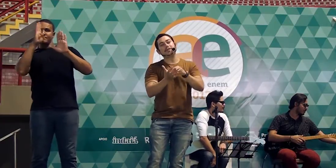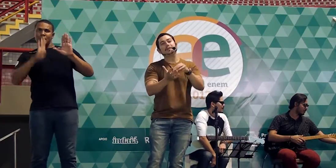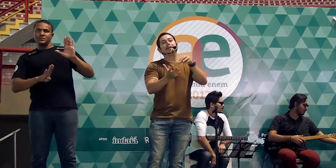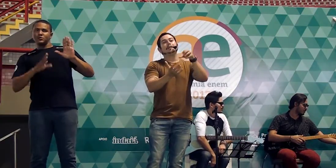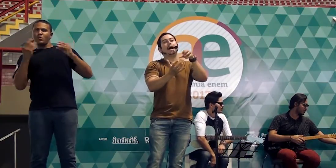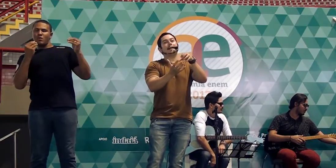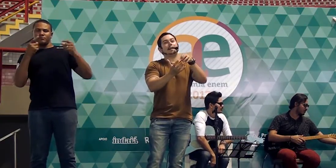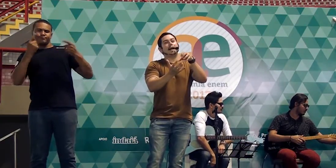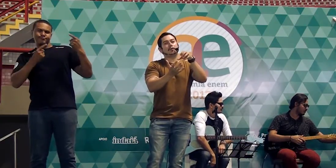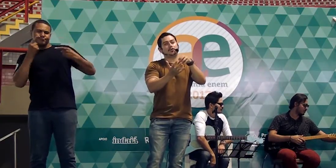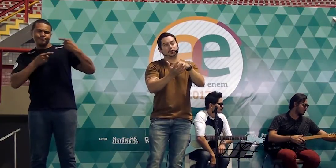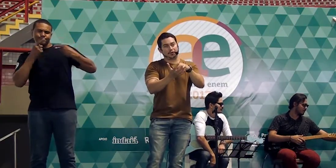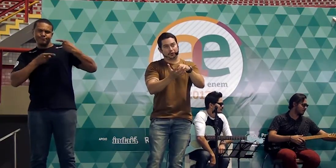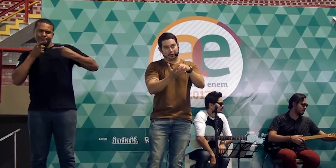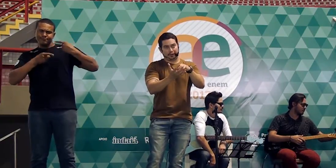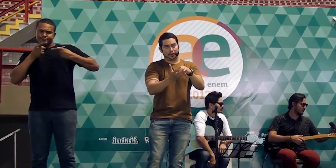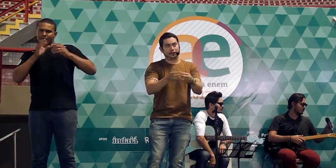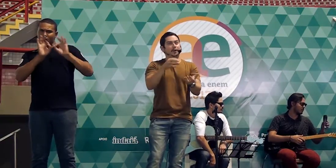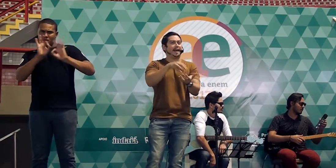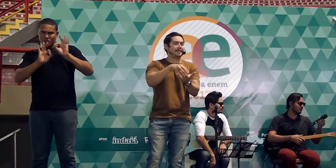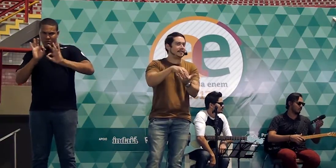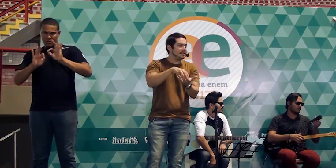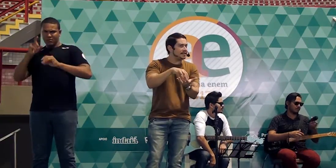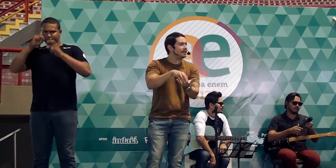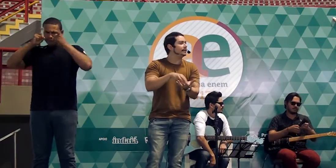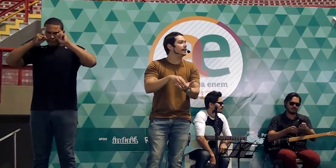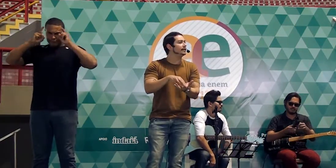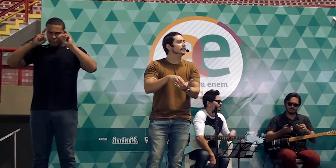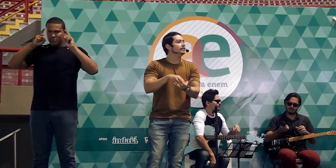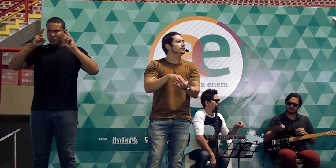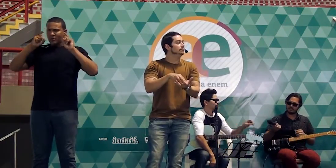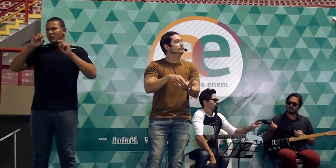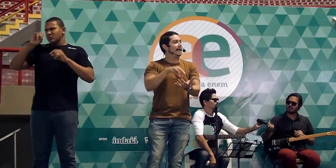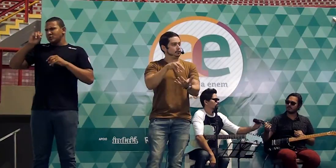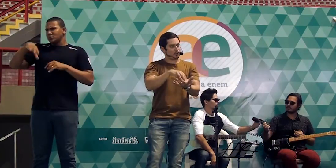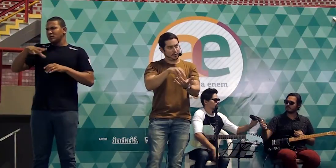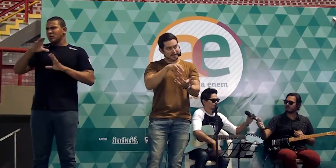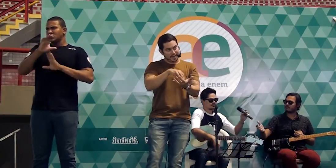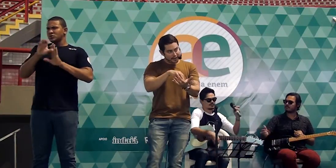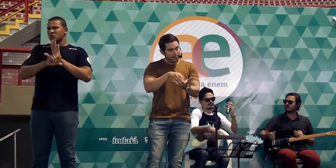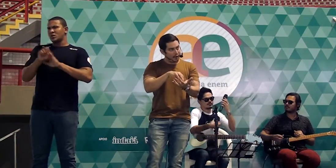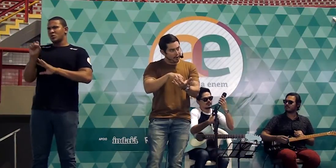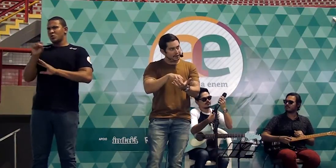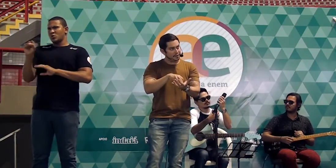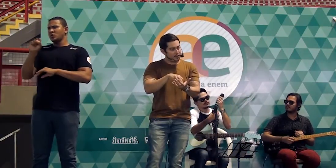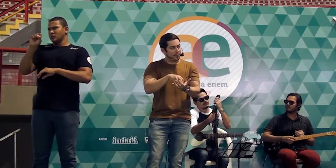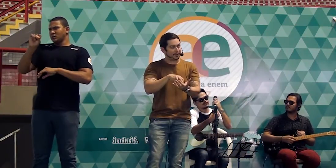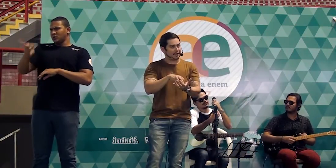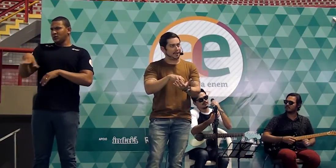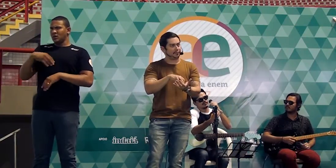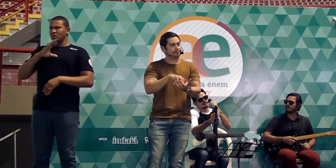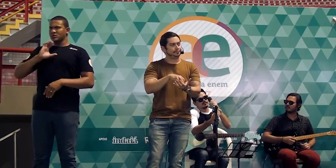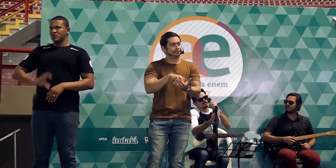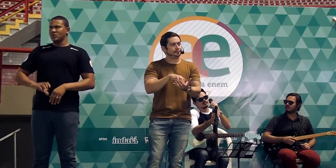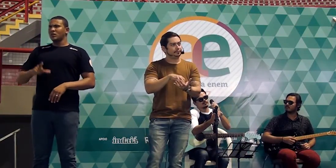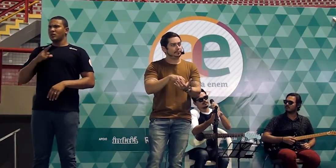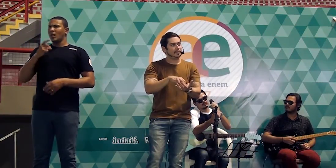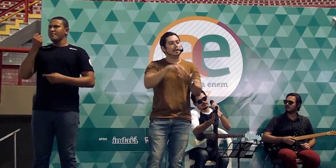eu lhe disse, a Constituição de 88, ela é sim cidadã. Ela trouxe uma série de prerrogativas de